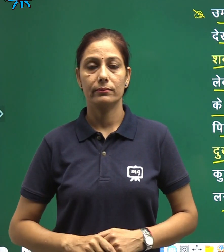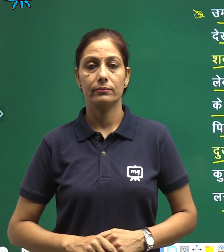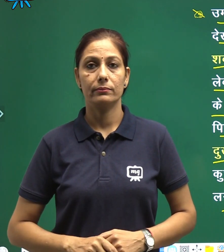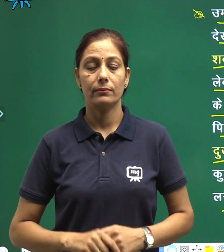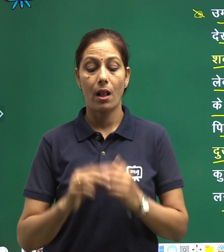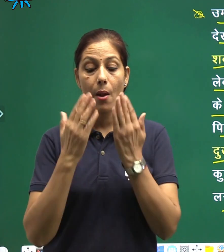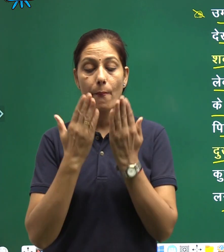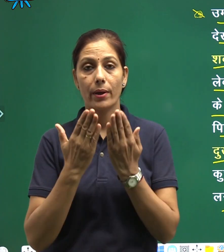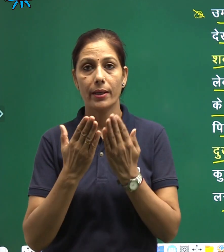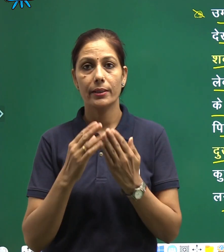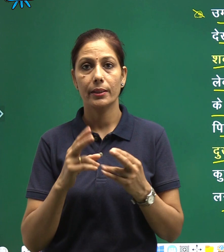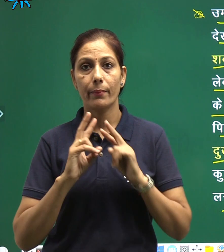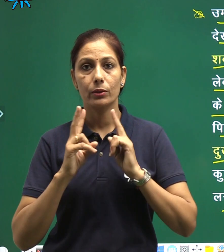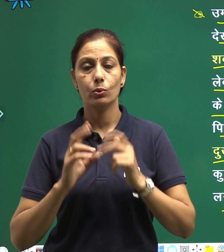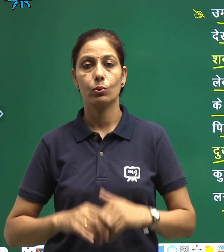पढ़ाई की बात को